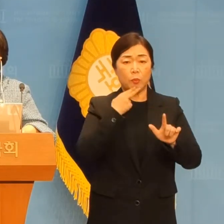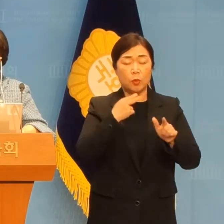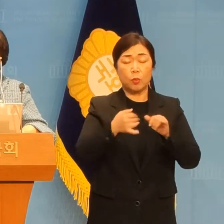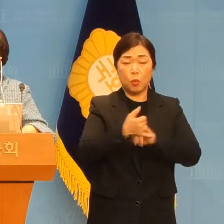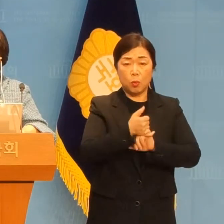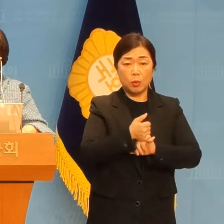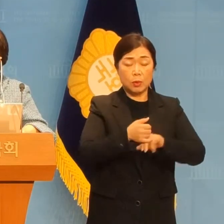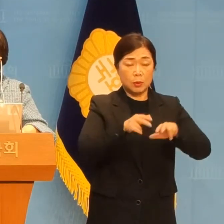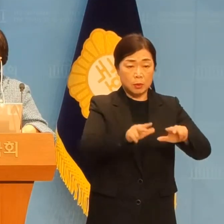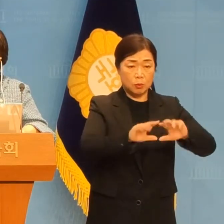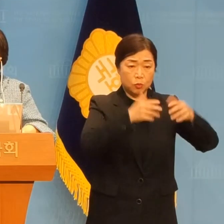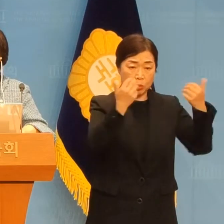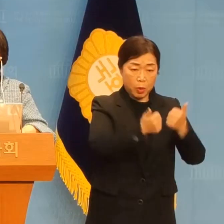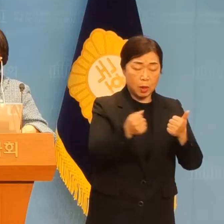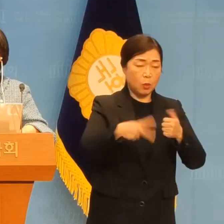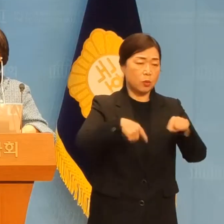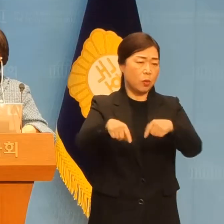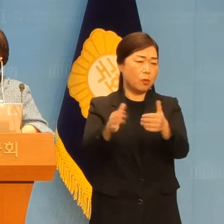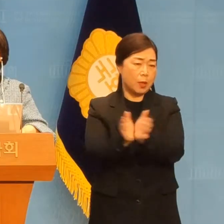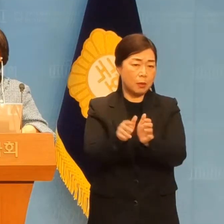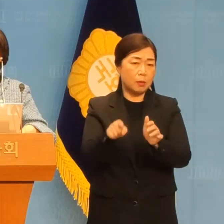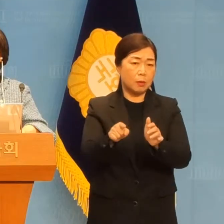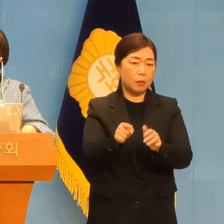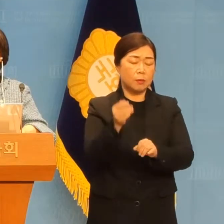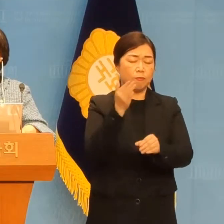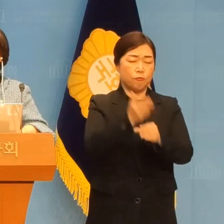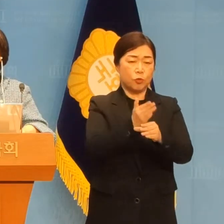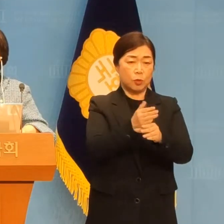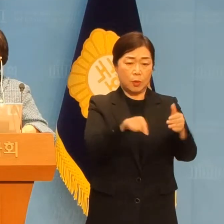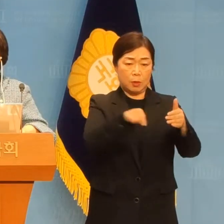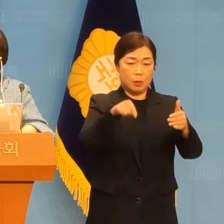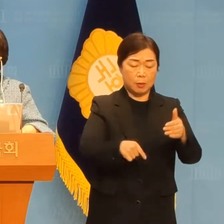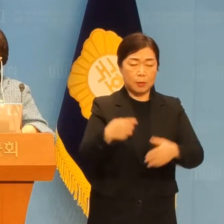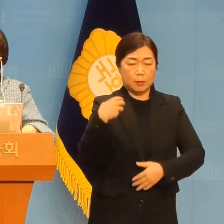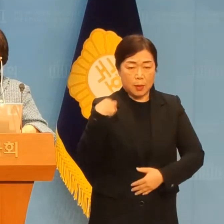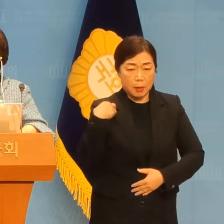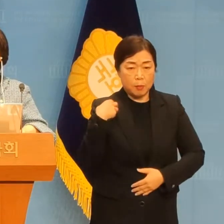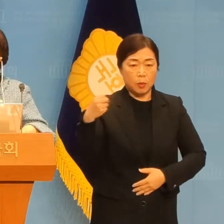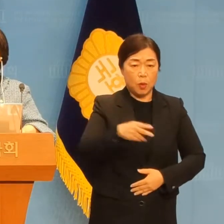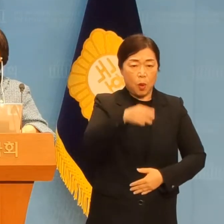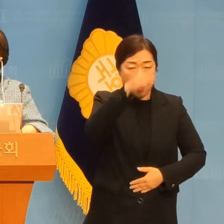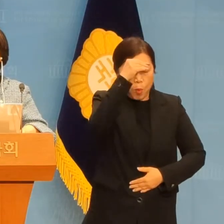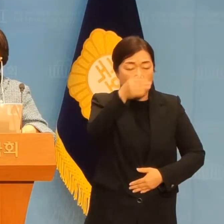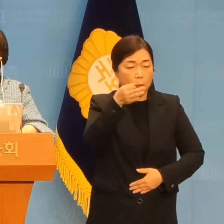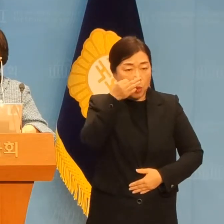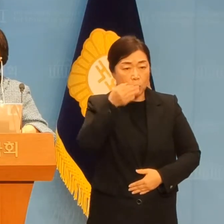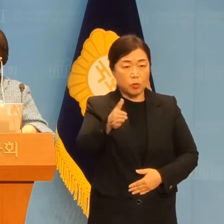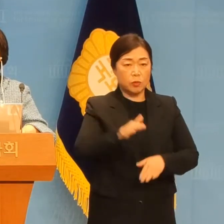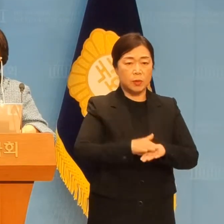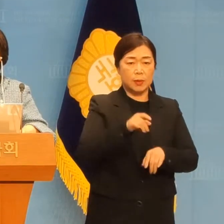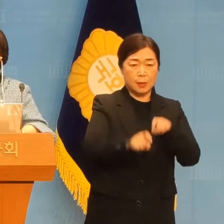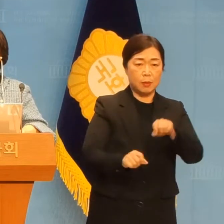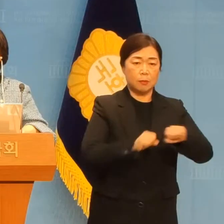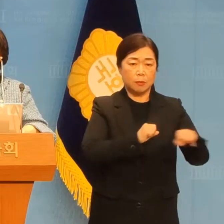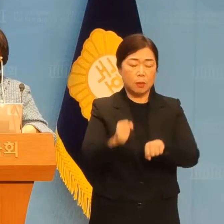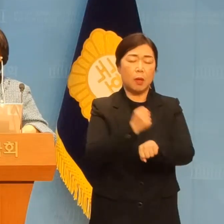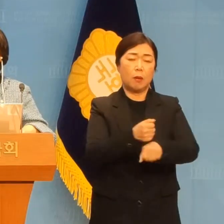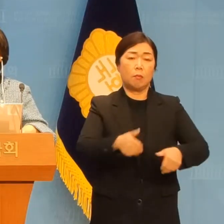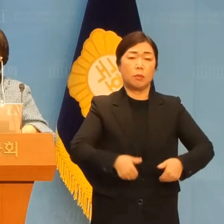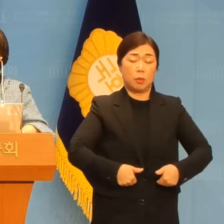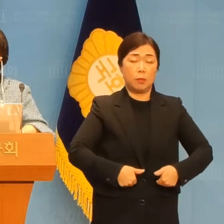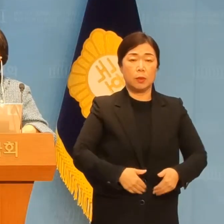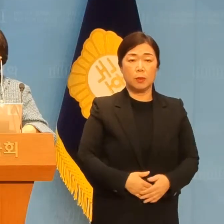국회와 정당은 그 중심에서 책임과 모범을 실천해야 할 것입니다.